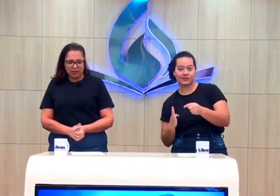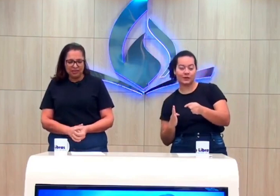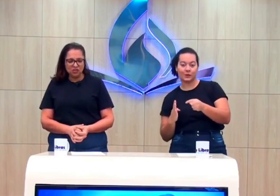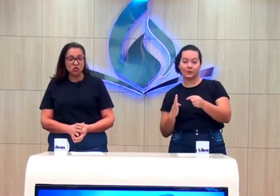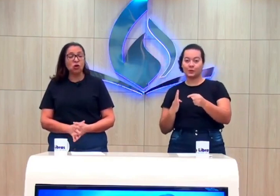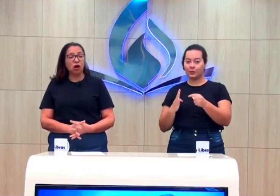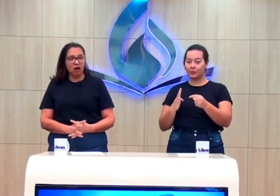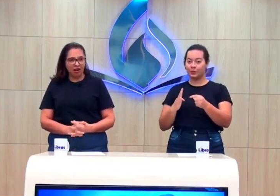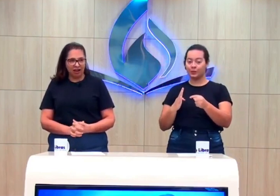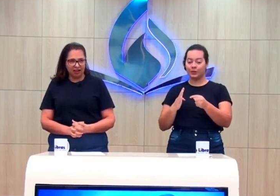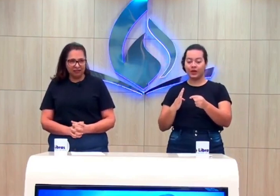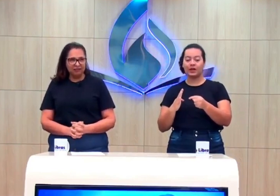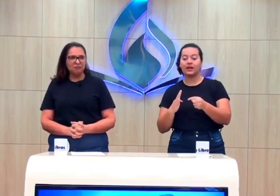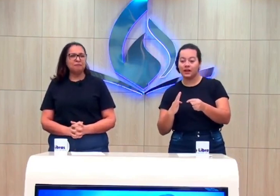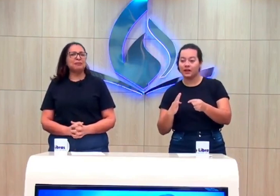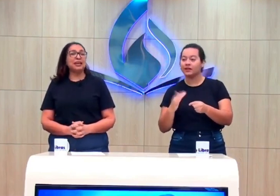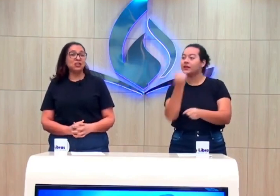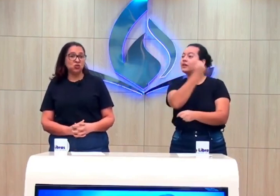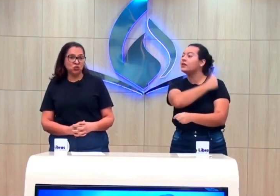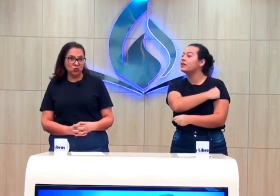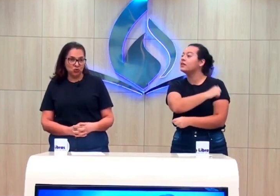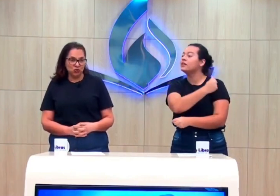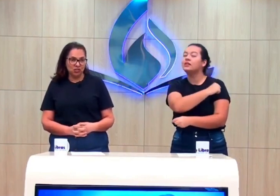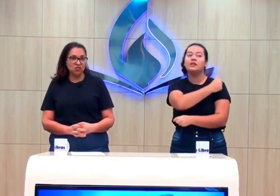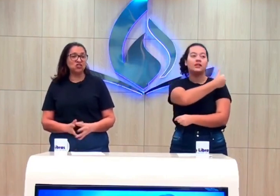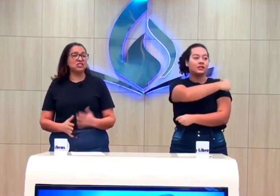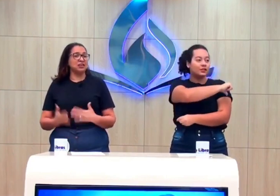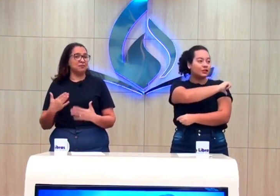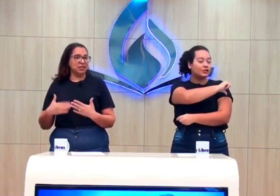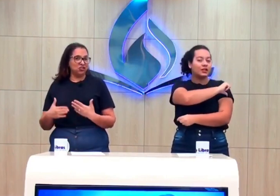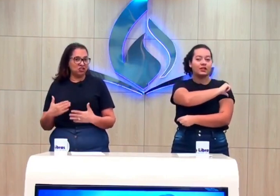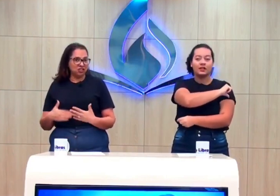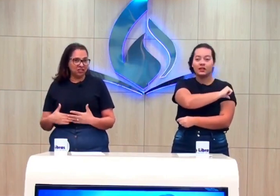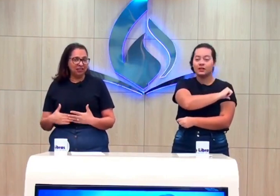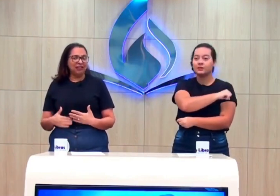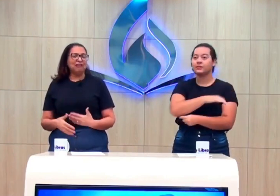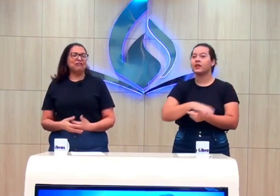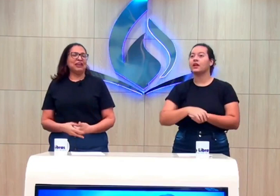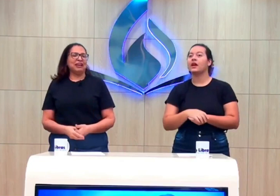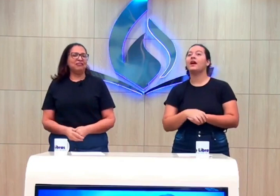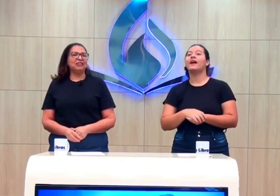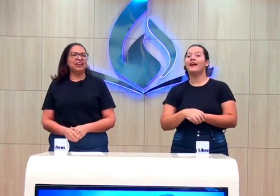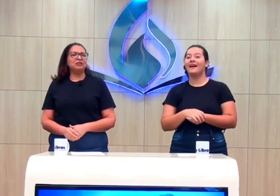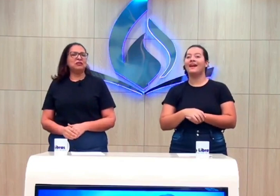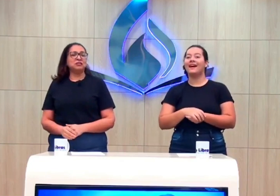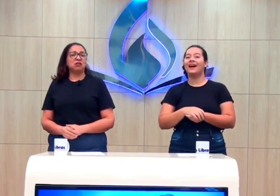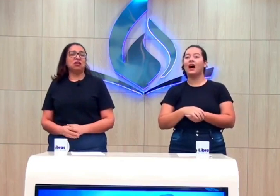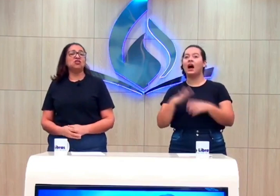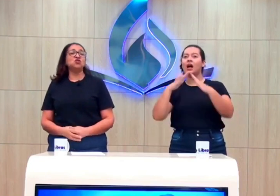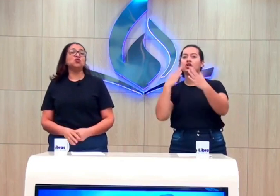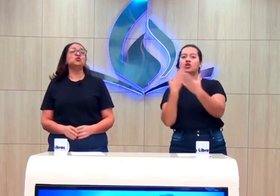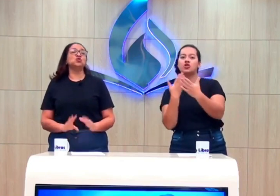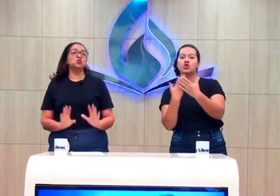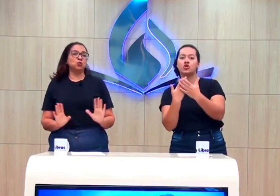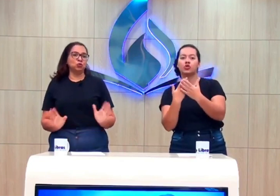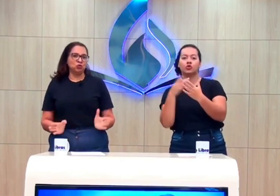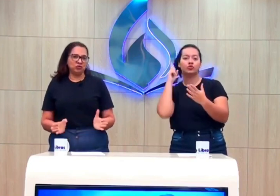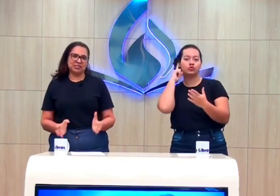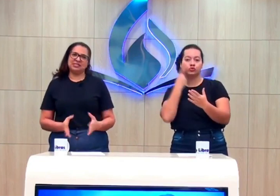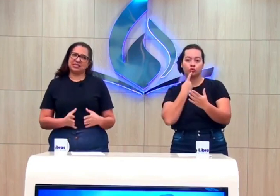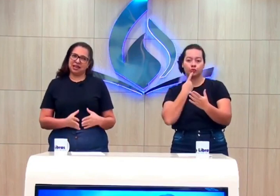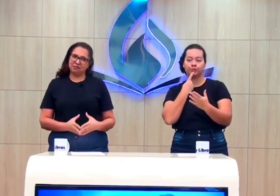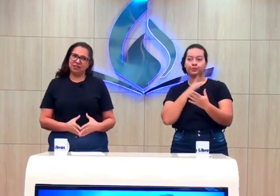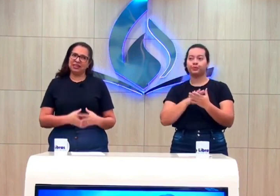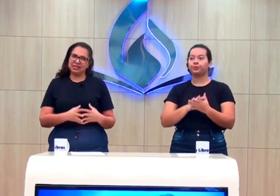instituto, a primeira escola para surdos. Antigamente, falava que era uma escola de